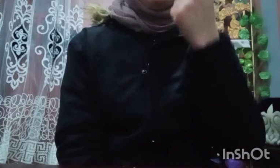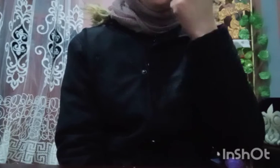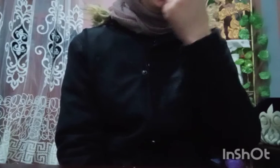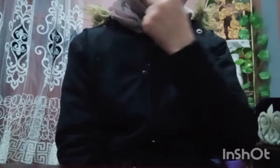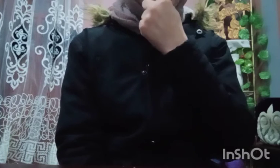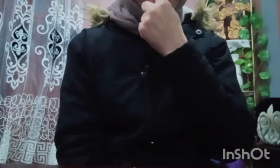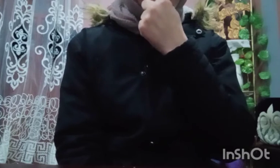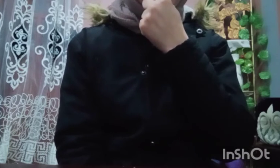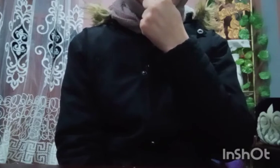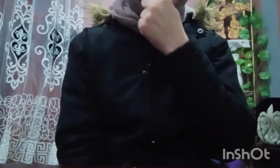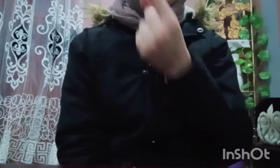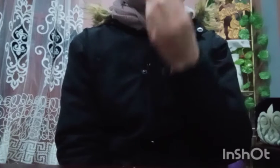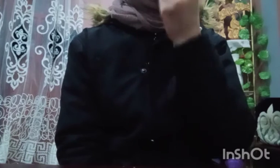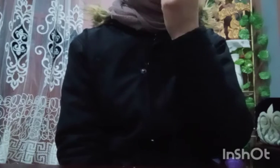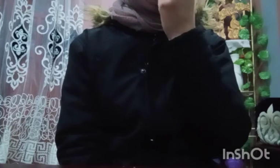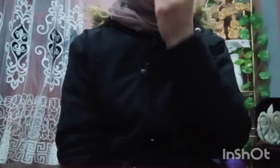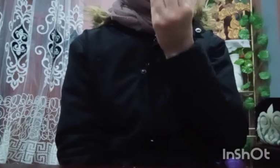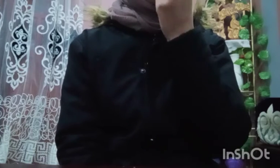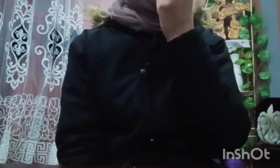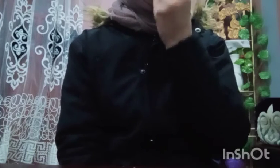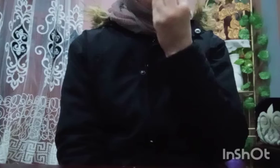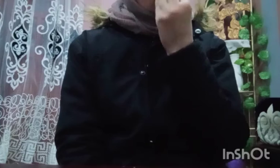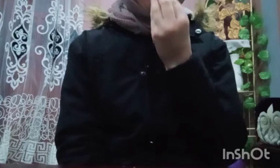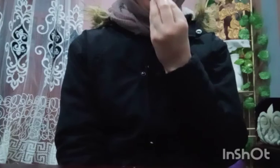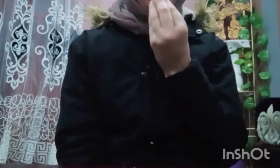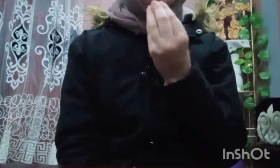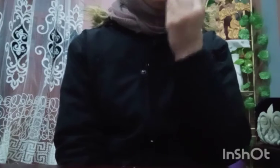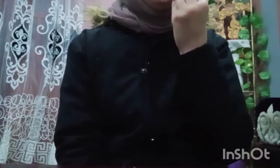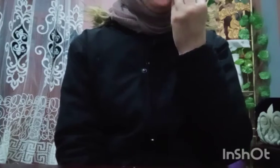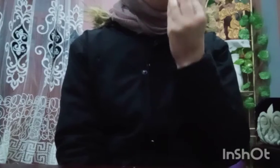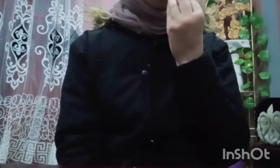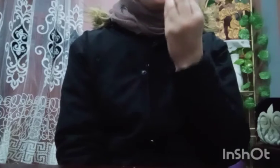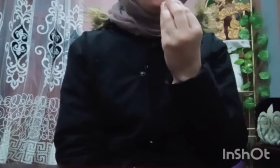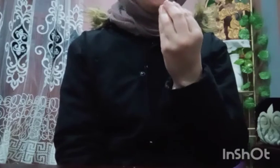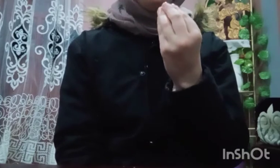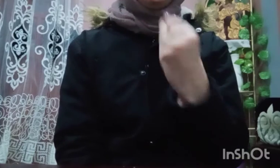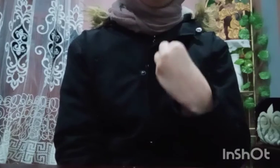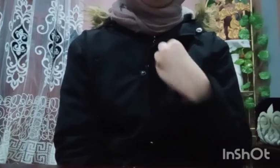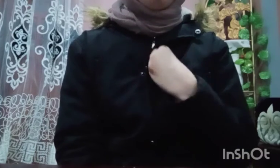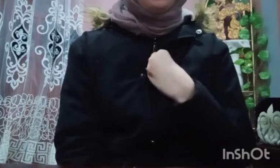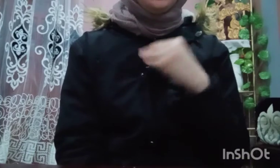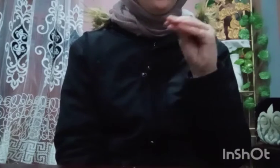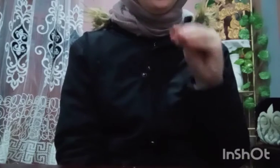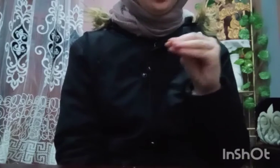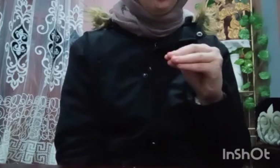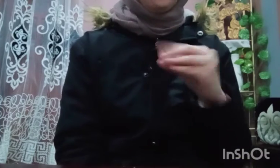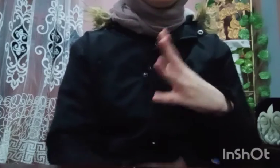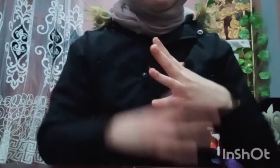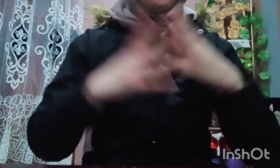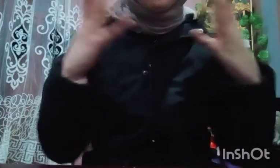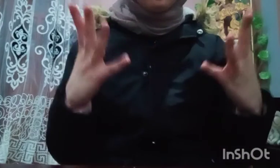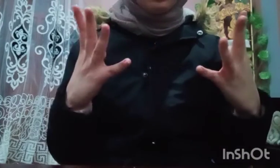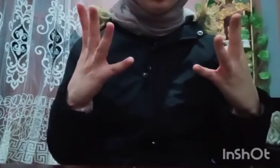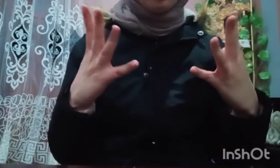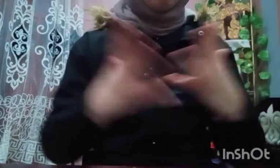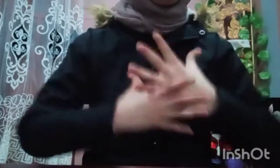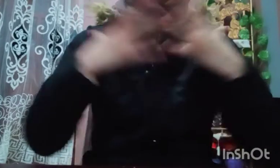عيوني دمعت، اقسم بالله كميه الفرحه. حبيت نقول لك بلي انا كيف فرحت في هذاك الوقت، ما عيطتش وما